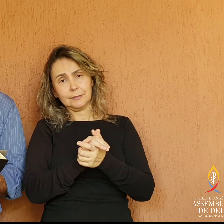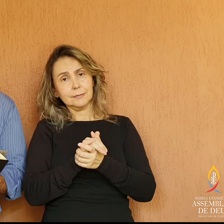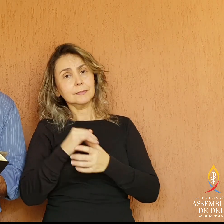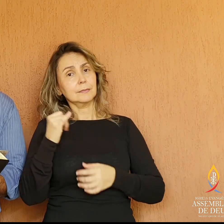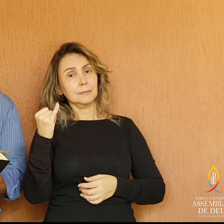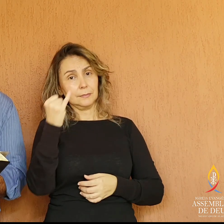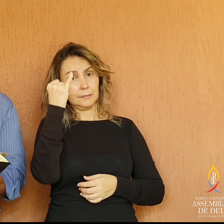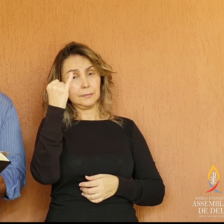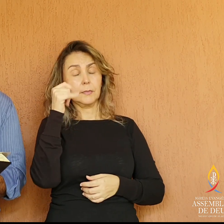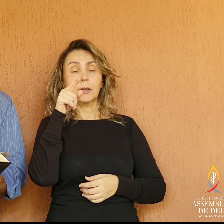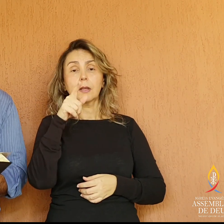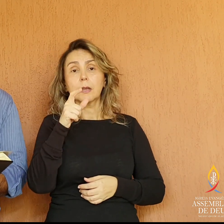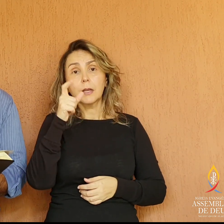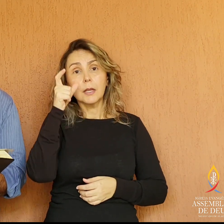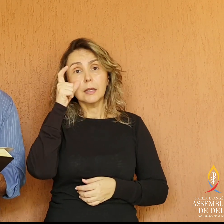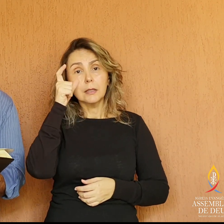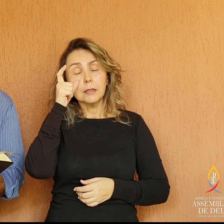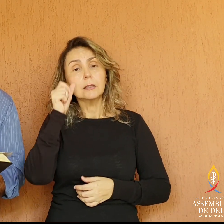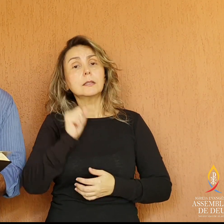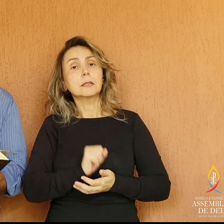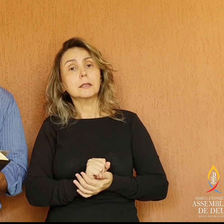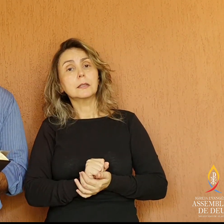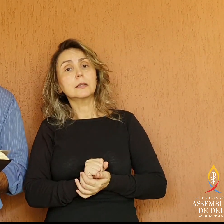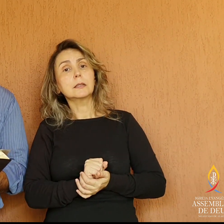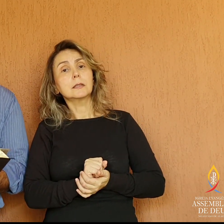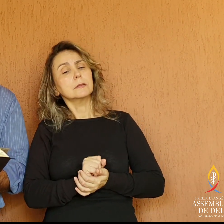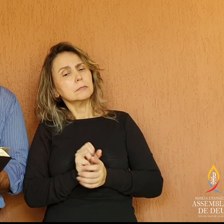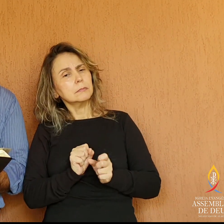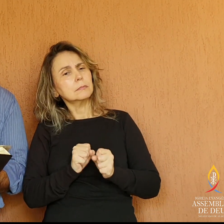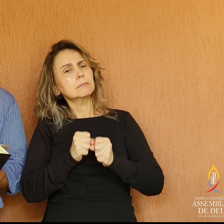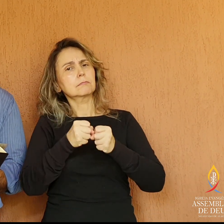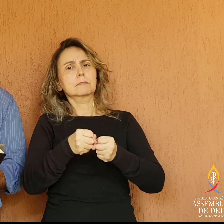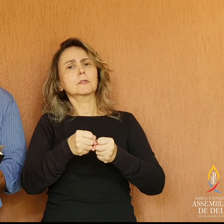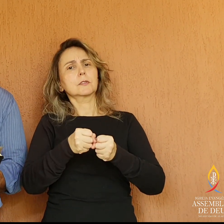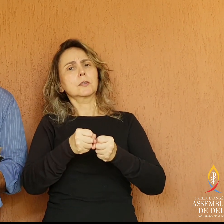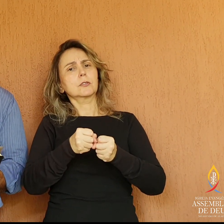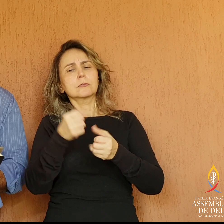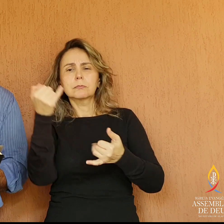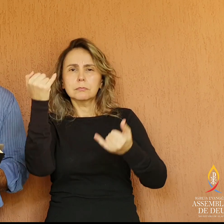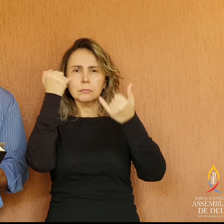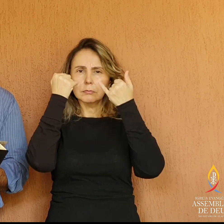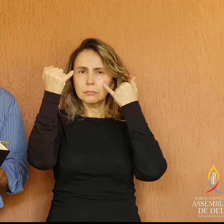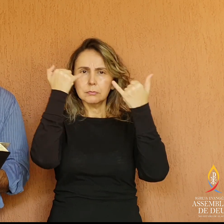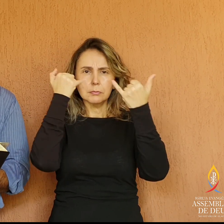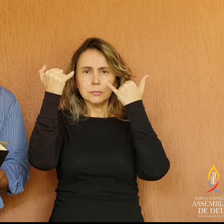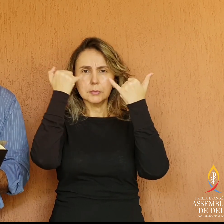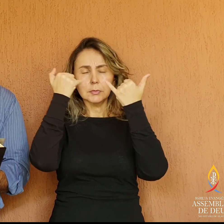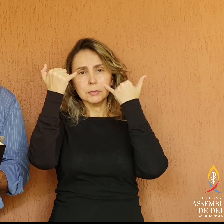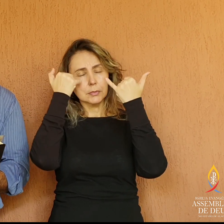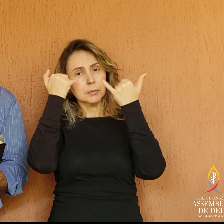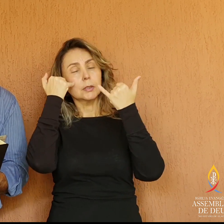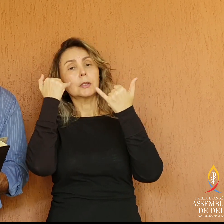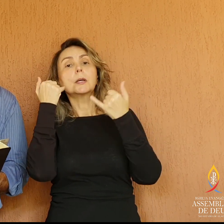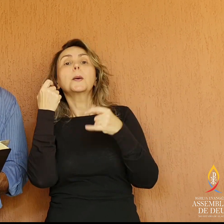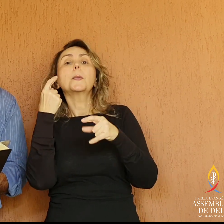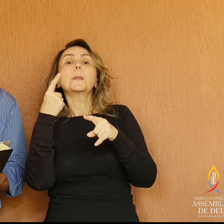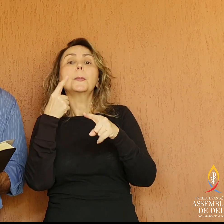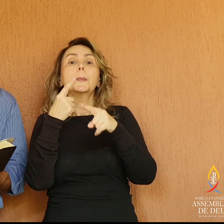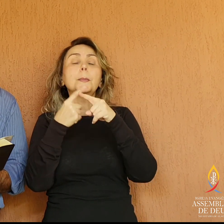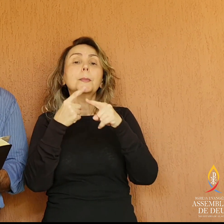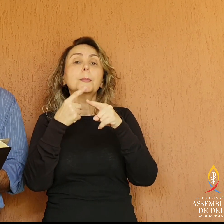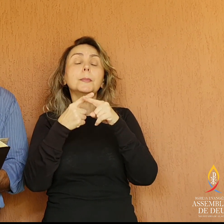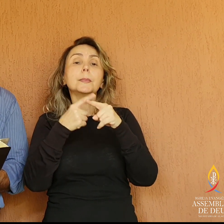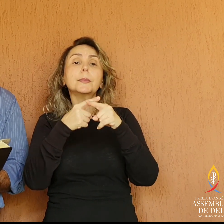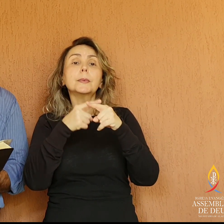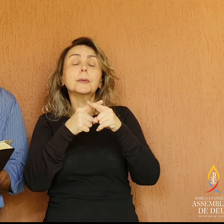ficar atento a isso e procure buscar mais informações, porque até a igreja